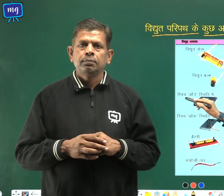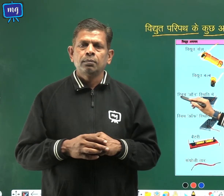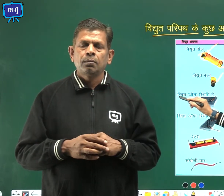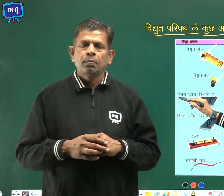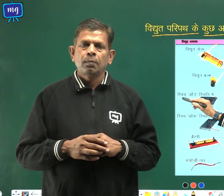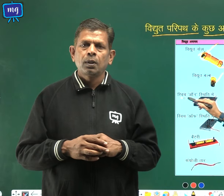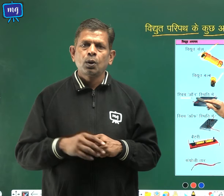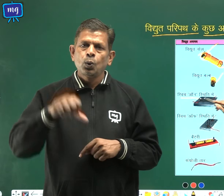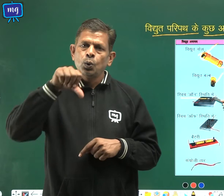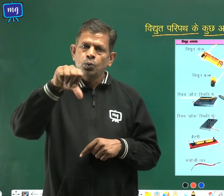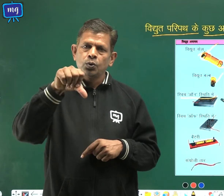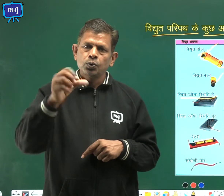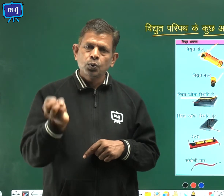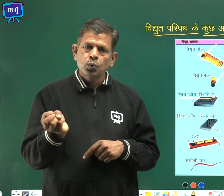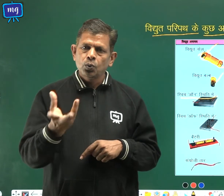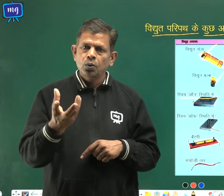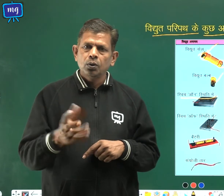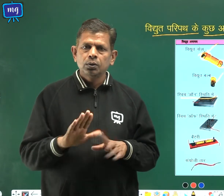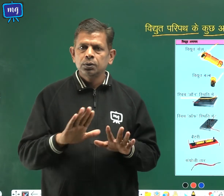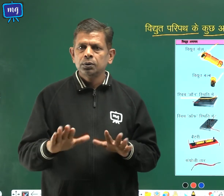स्विच ऑन स्थिति में